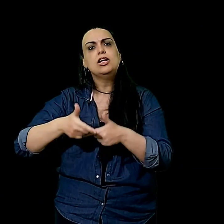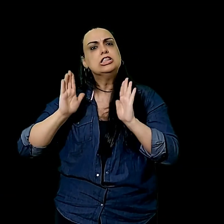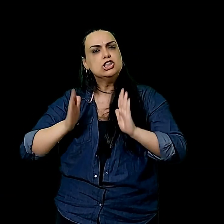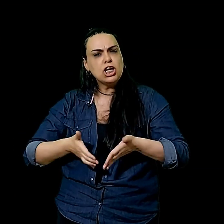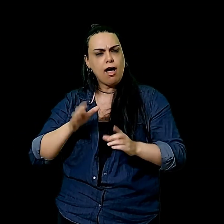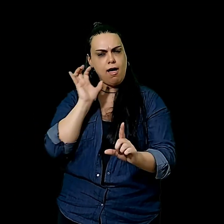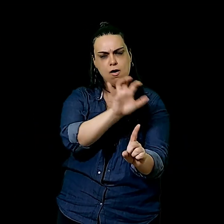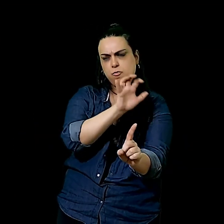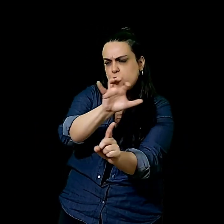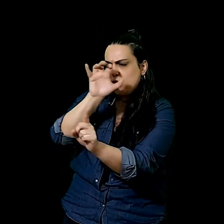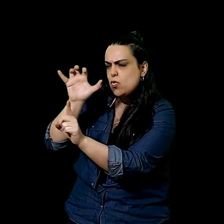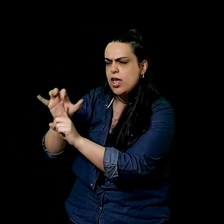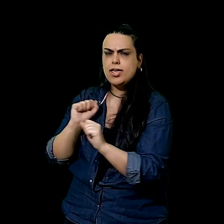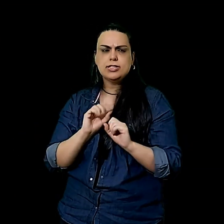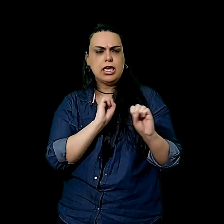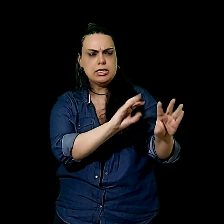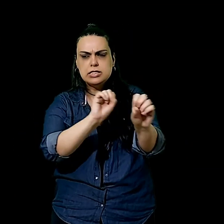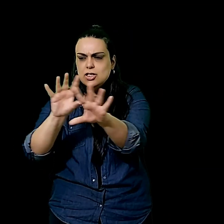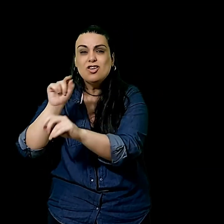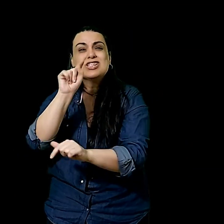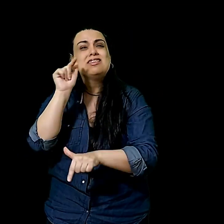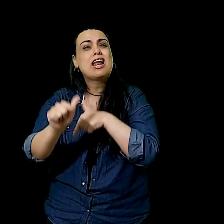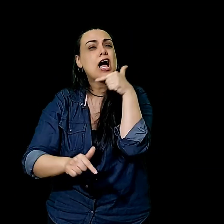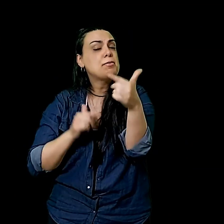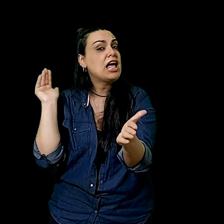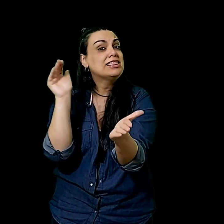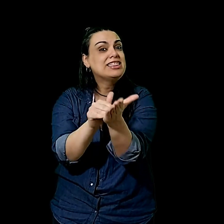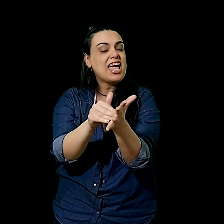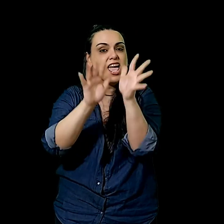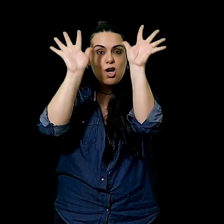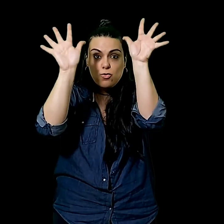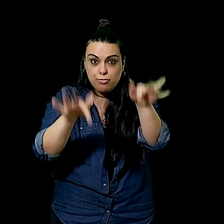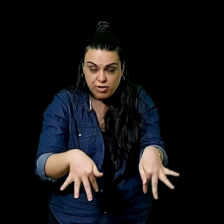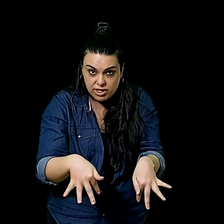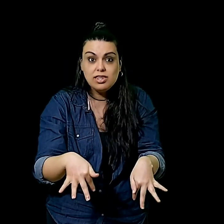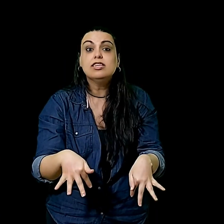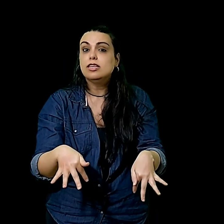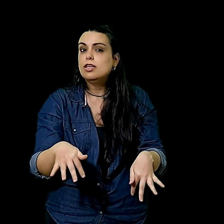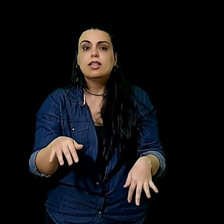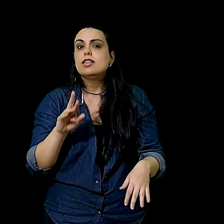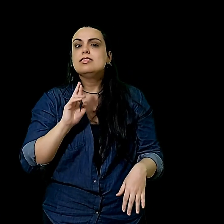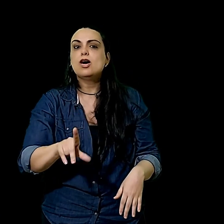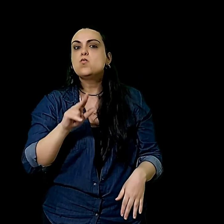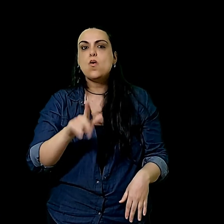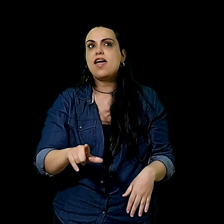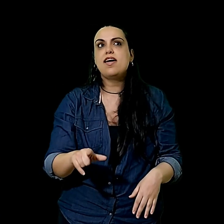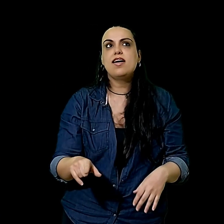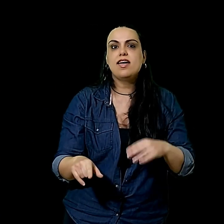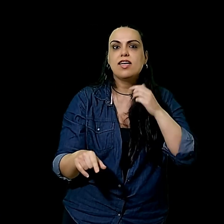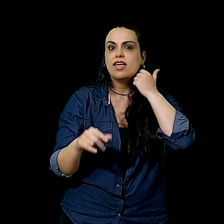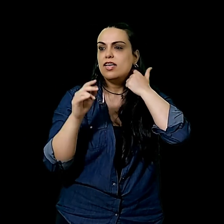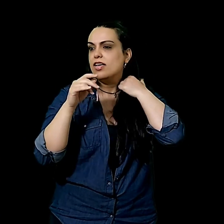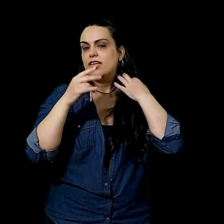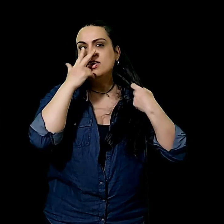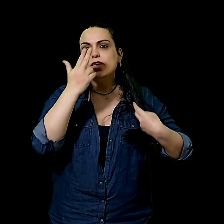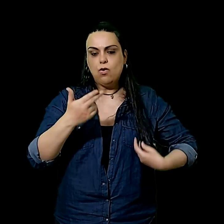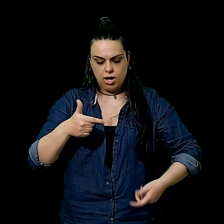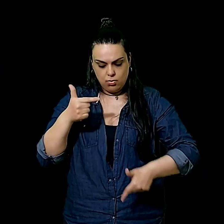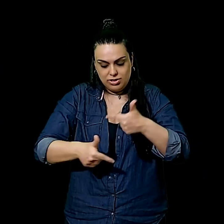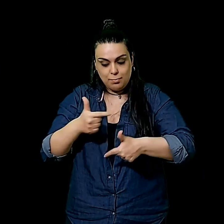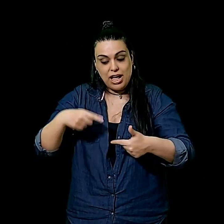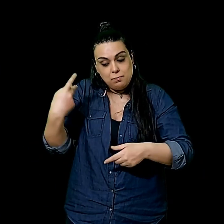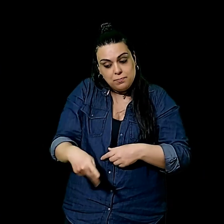que você precisa trabalhar até o final. E quando eu digo trabalhar até o final, eu não estou falando sobre o serviço